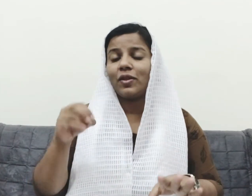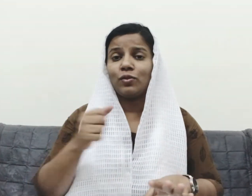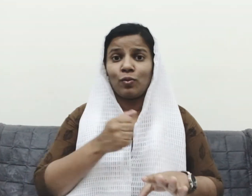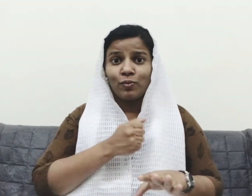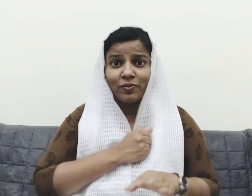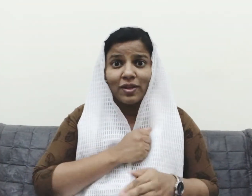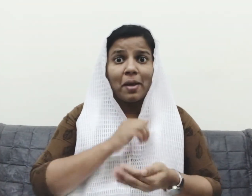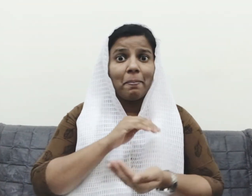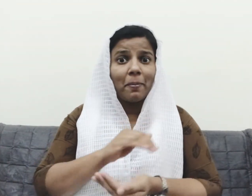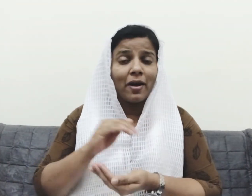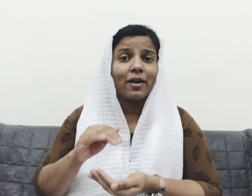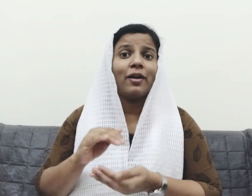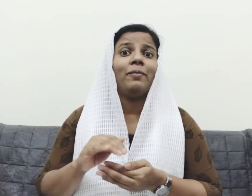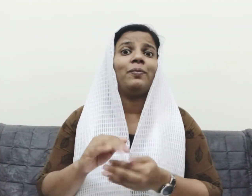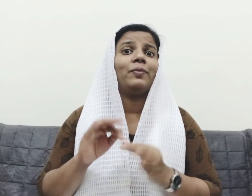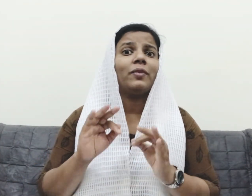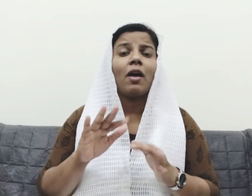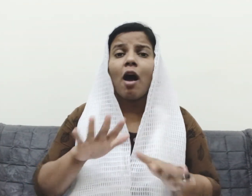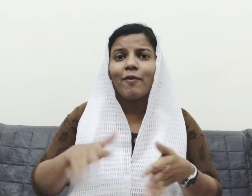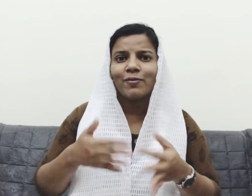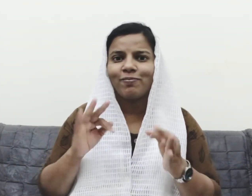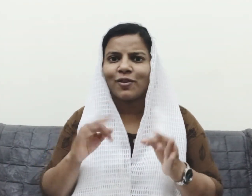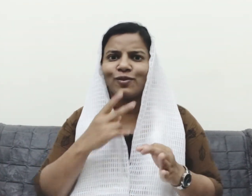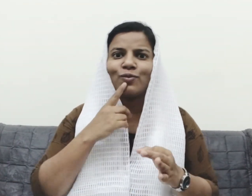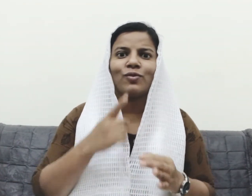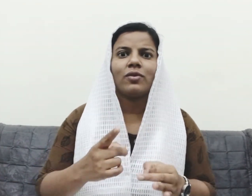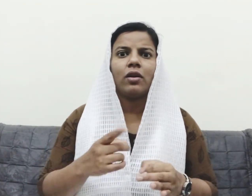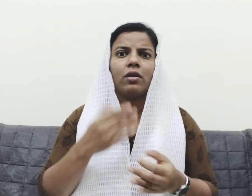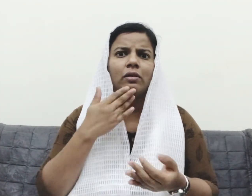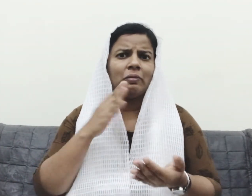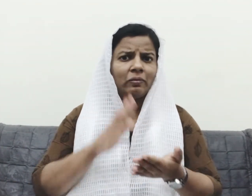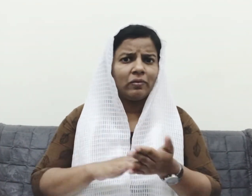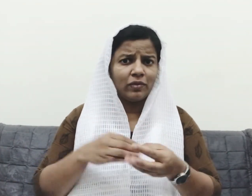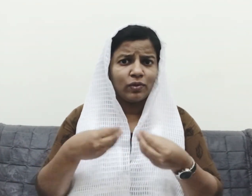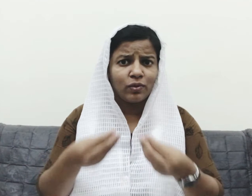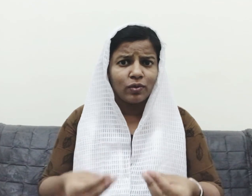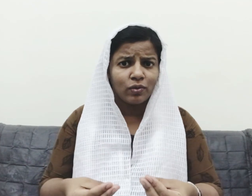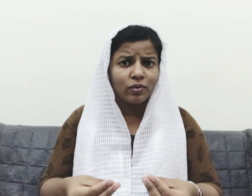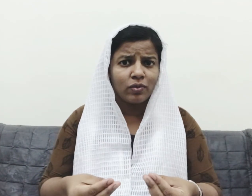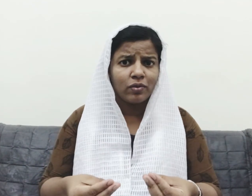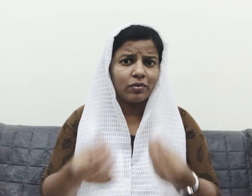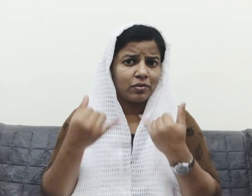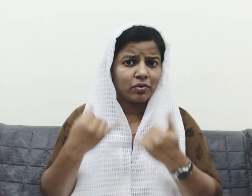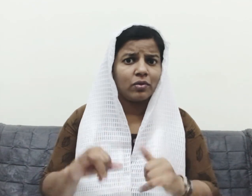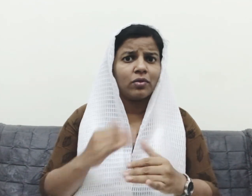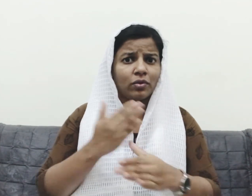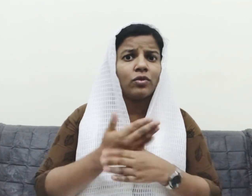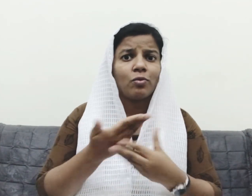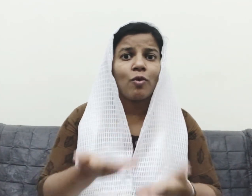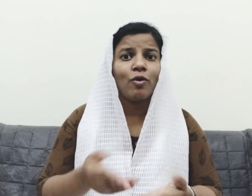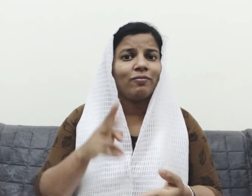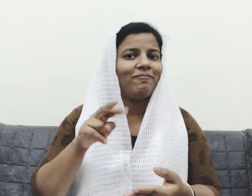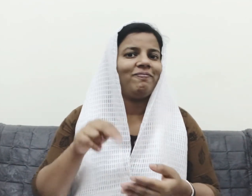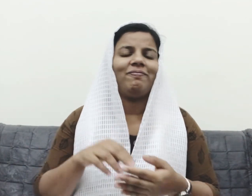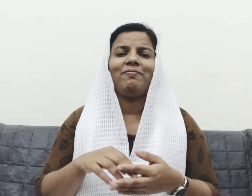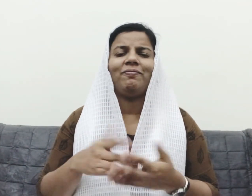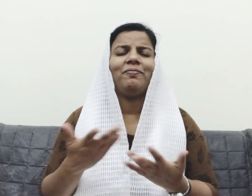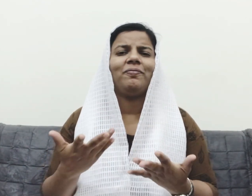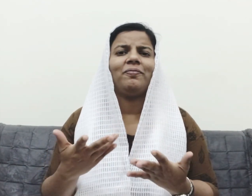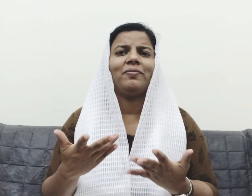കുഞ്ഞുങ്ങൾ നല്ലത് എന്തെങ്കിലും ചോദിച്ചാൽ നമ്മൾ തിന്മയായിട്ട് എന്തെങ്കിലും ചെയ്യുമോ? നമ്മൾ ദോഷമായിട്ട് എന്തെങ്കിലും ചെയ്യുമോ? നമ്മൾ